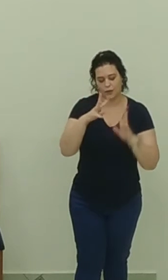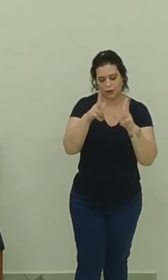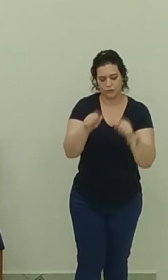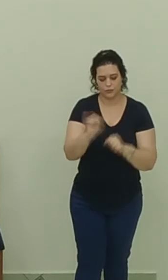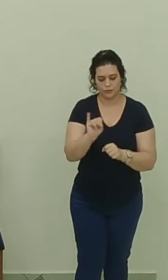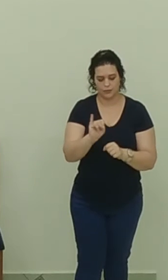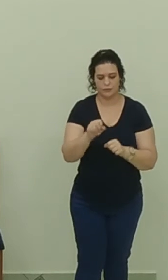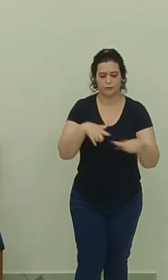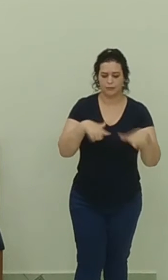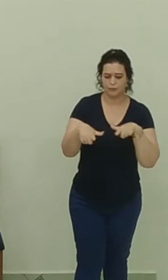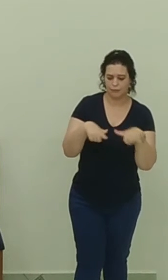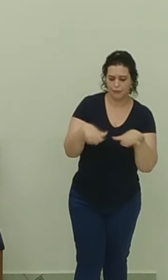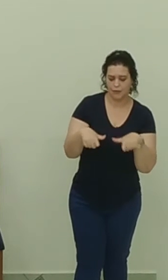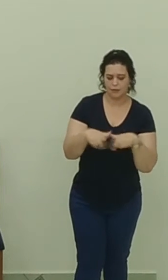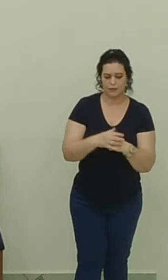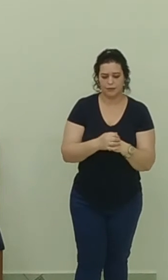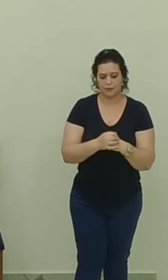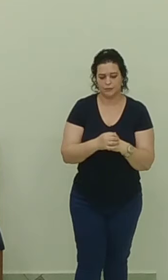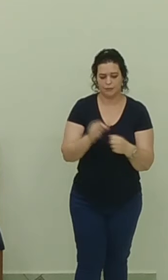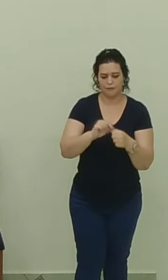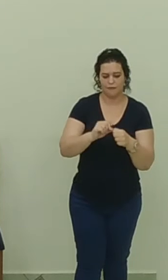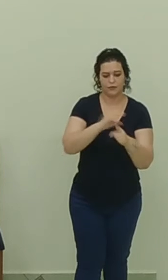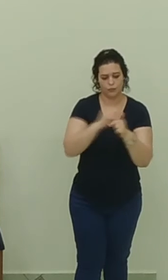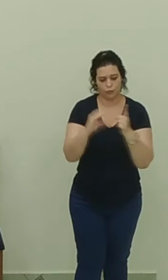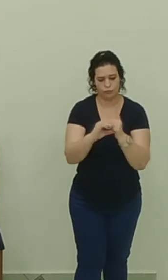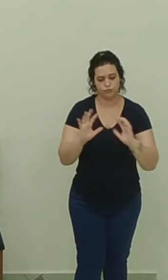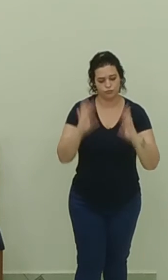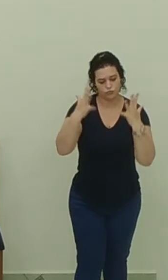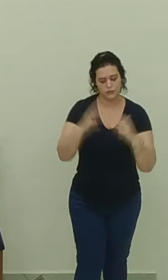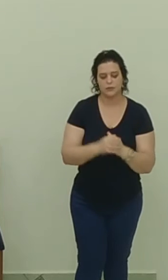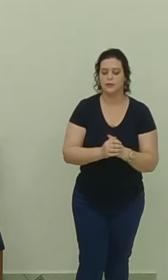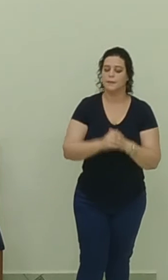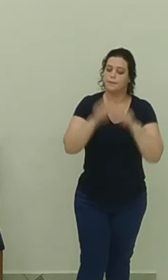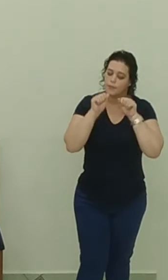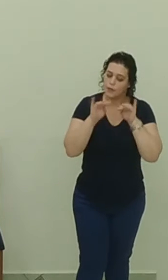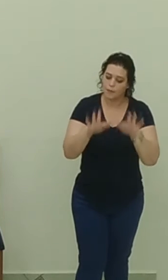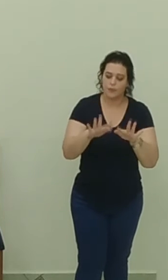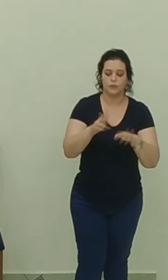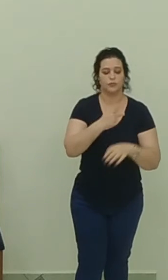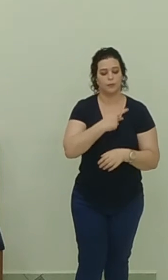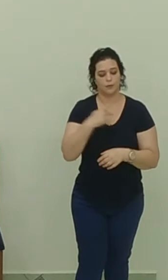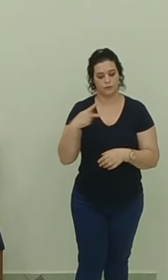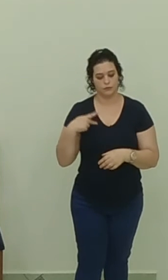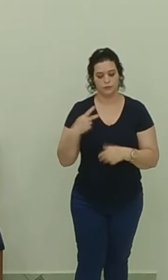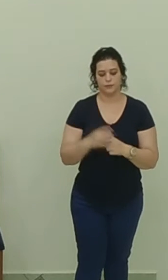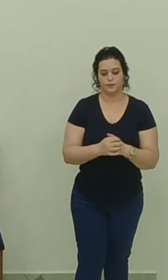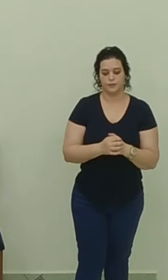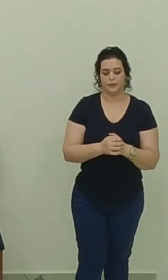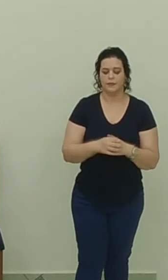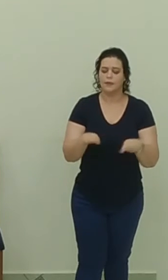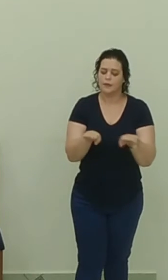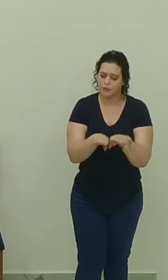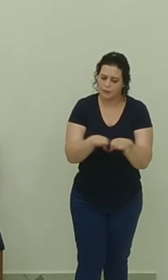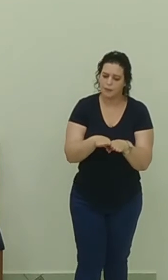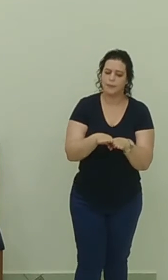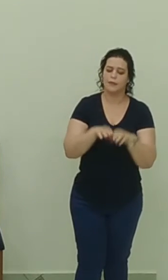estarão trabalhando, ó Deus, decorrer desse culto. Abençoe o pastor, ó Deus, abençoe o presbítero Manuel que